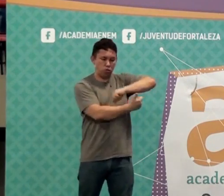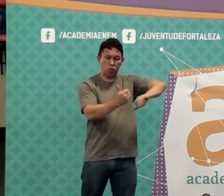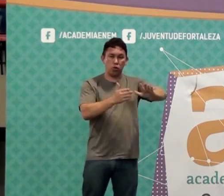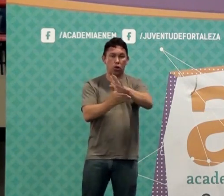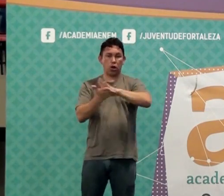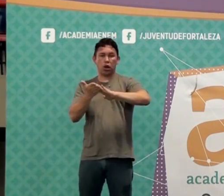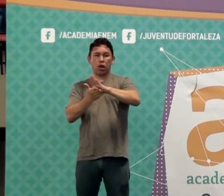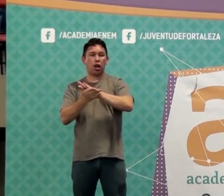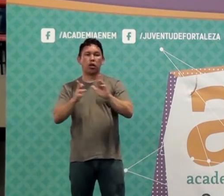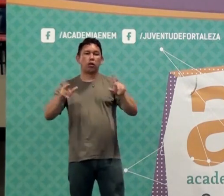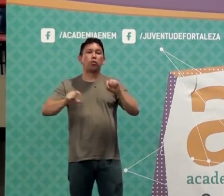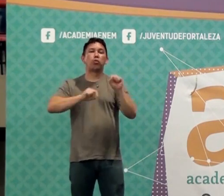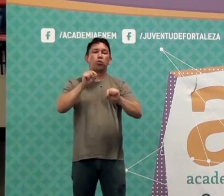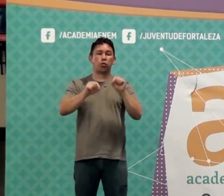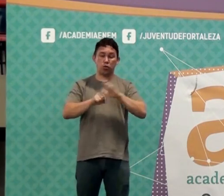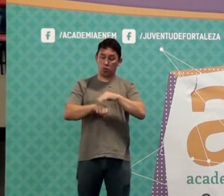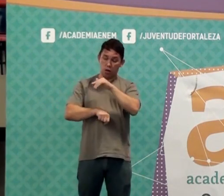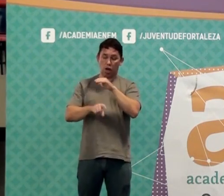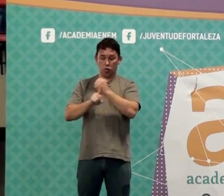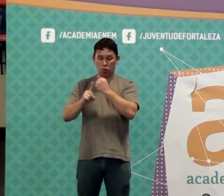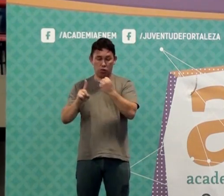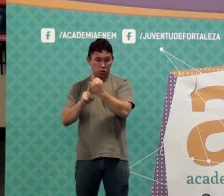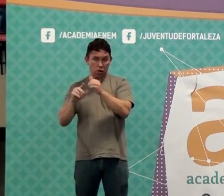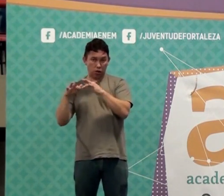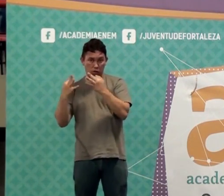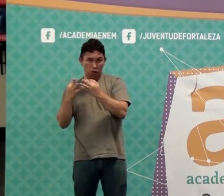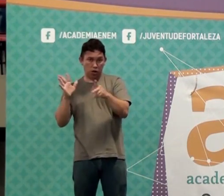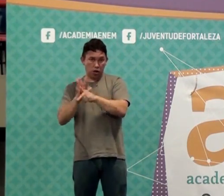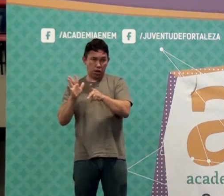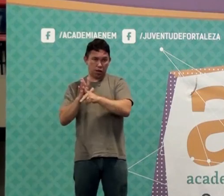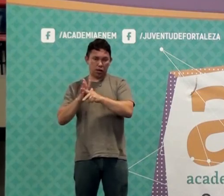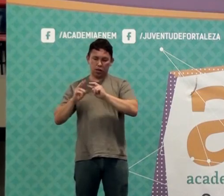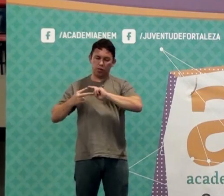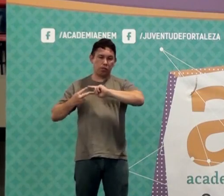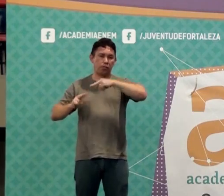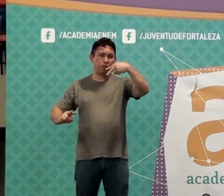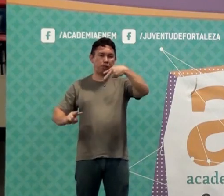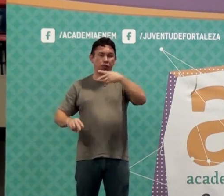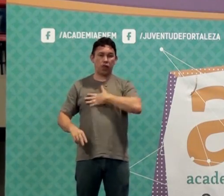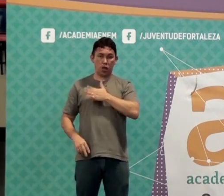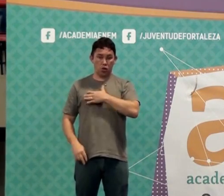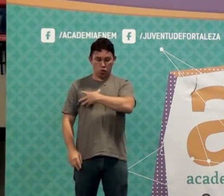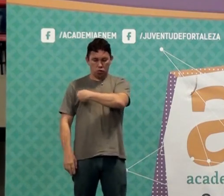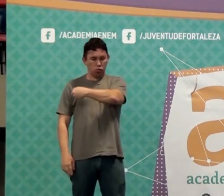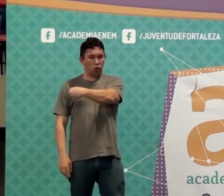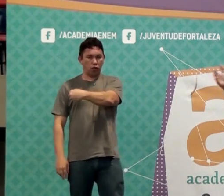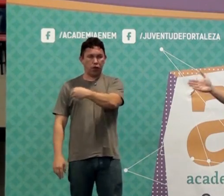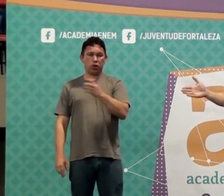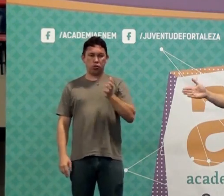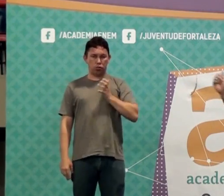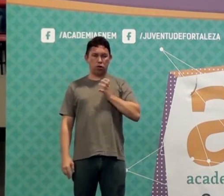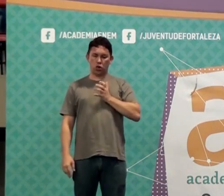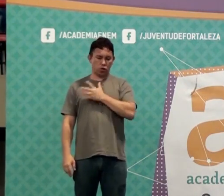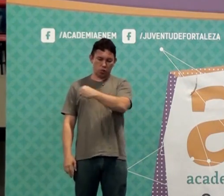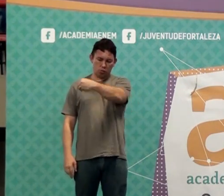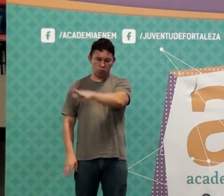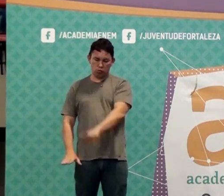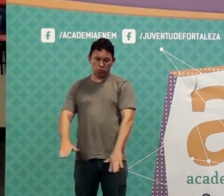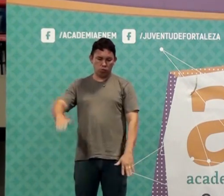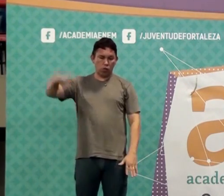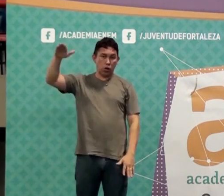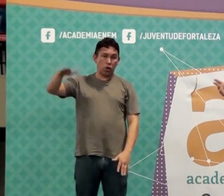terra. Acabou-se Maria Preá. Professor, uma vez um professor me disse, pode ter sido até eu naquela outra